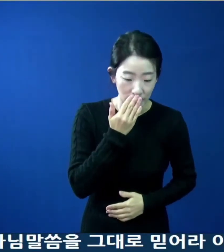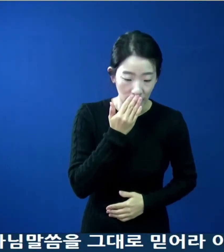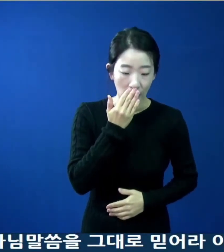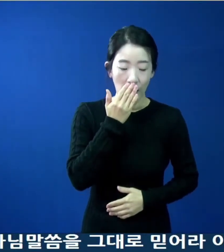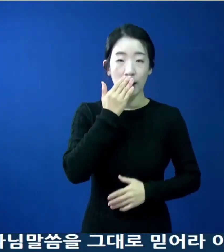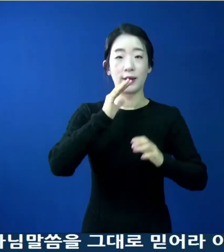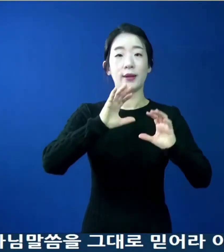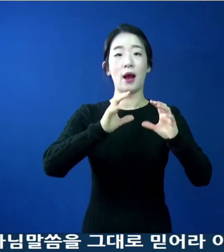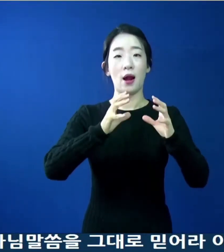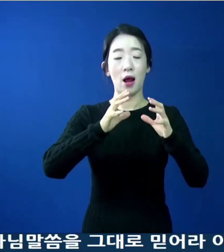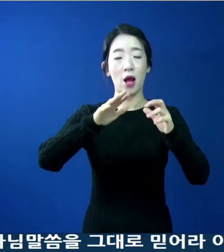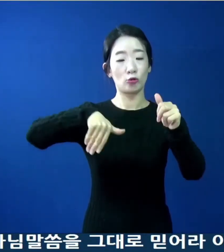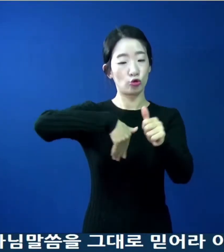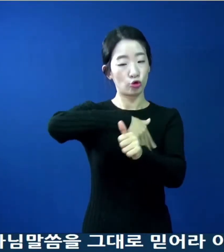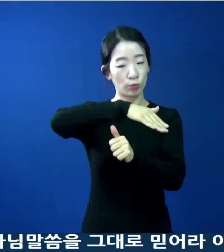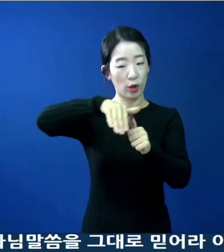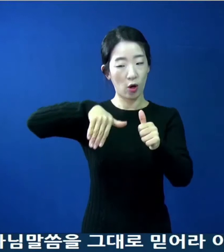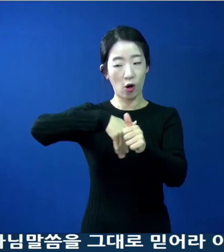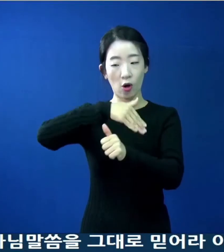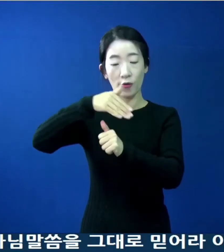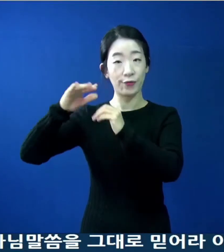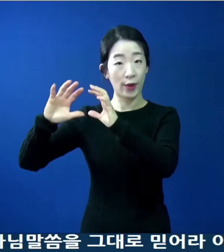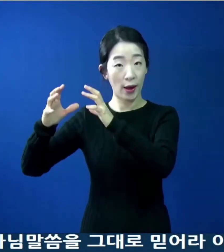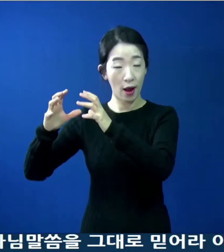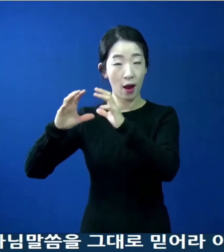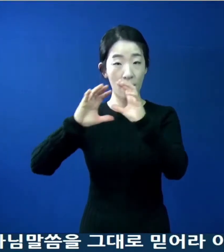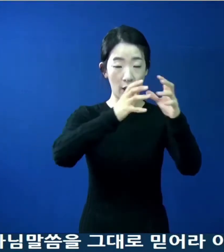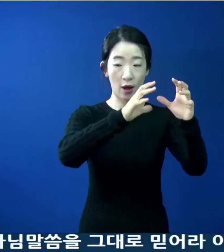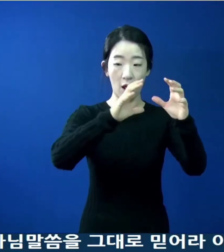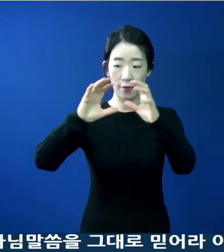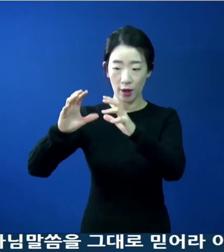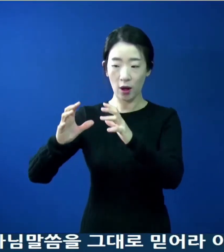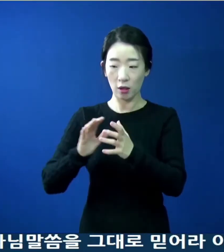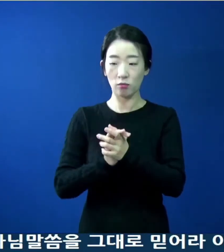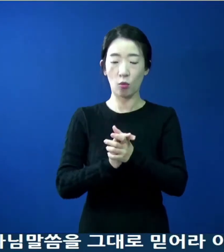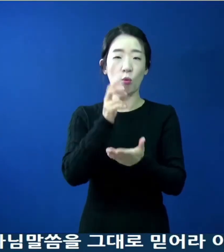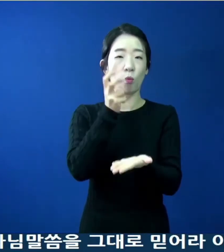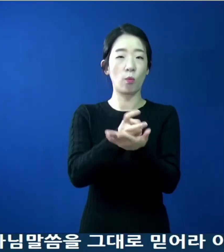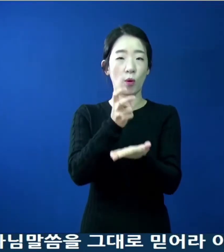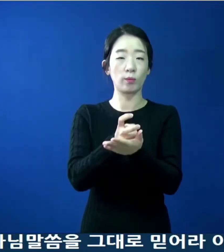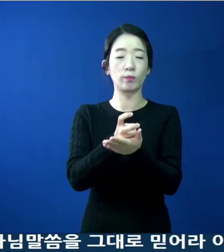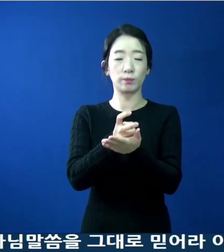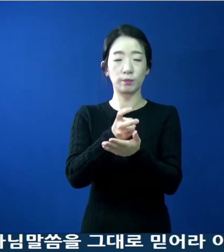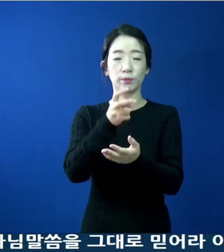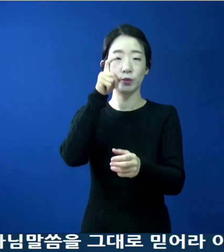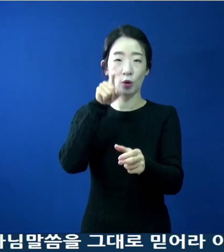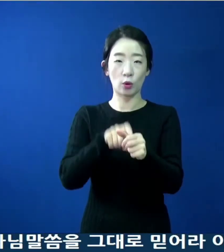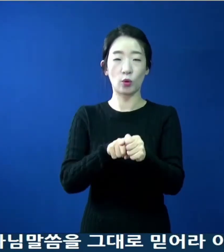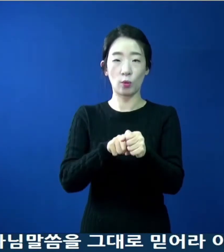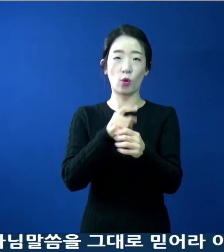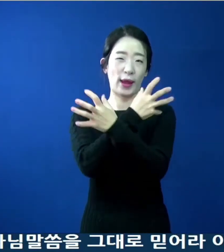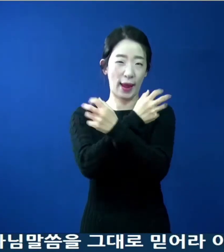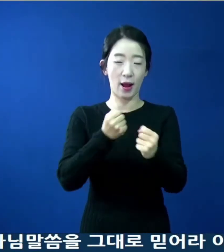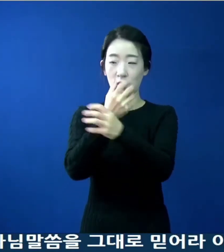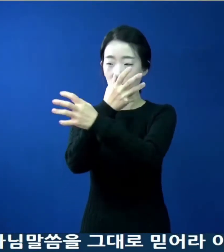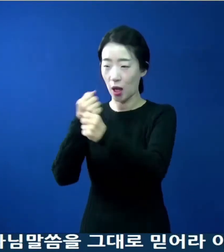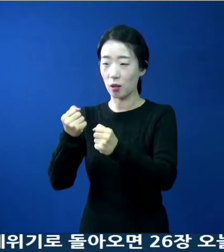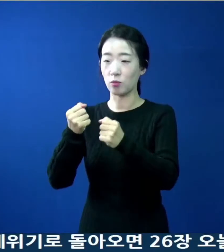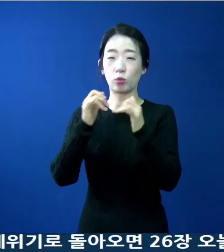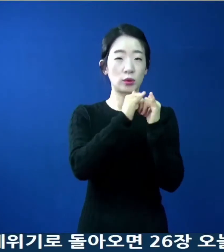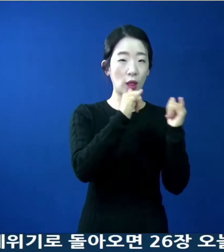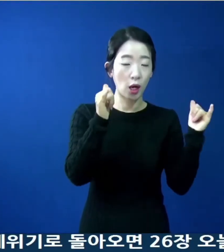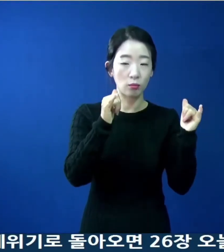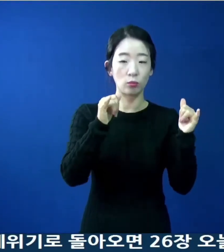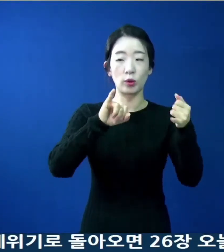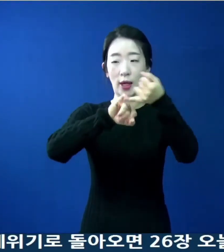주변의 나라들, 이 나라들에게는 그때도 뭐 법적인 계약도 맺고 서로 이 사람 사이에 약속도 맺고 그러는데,